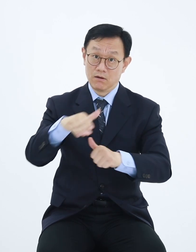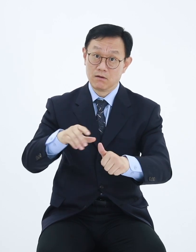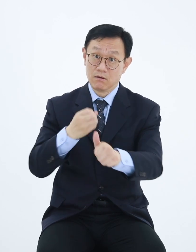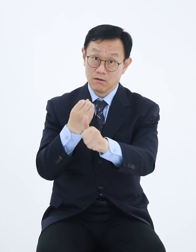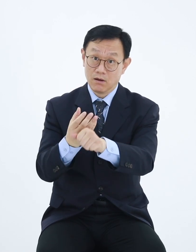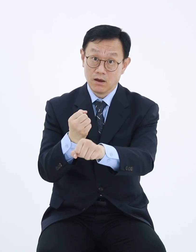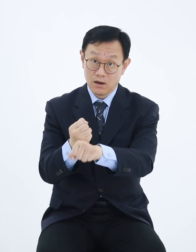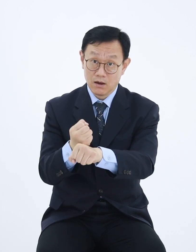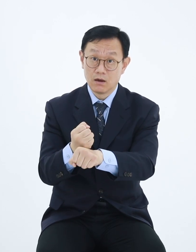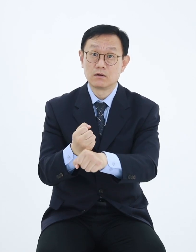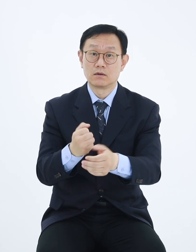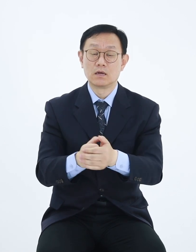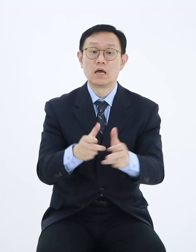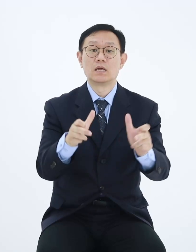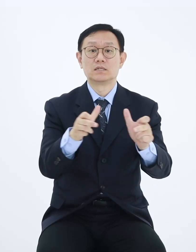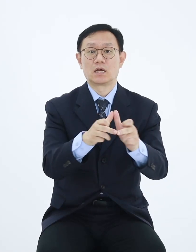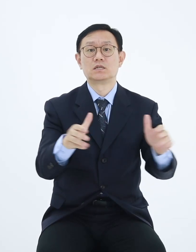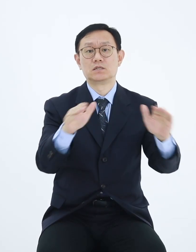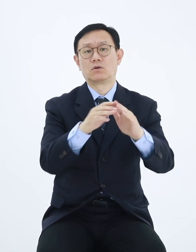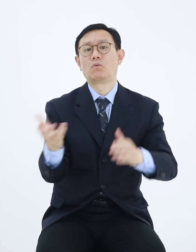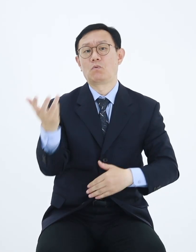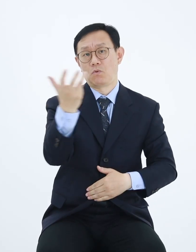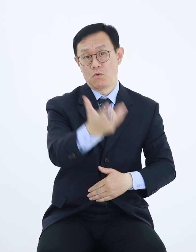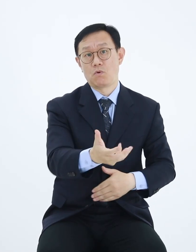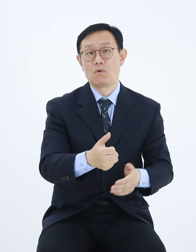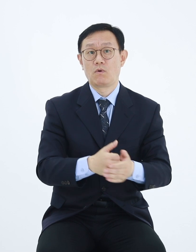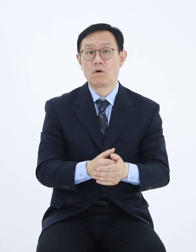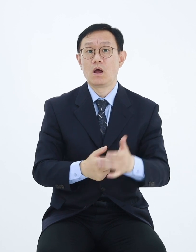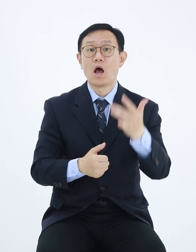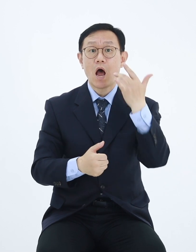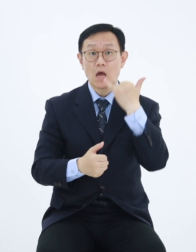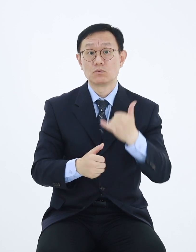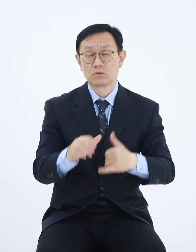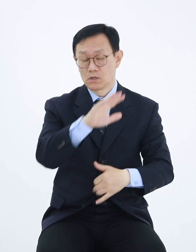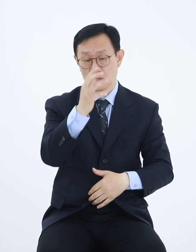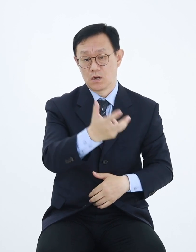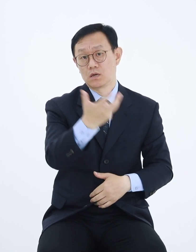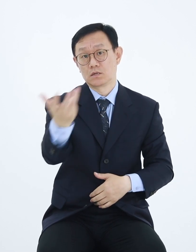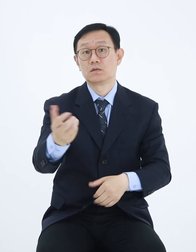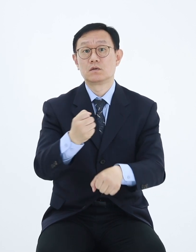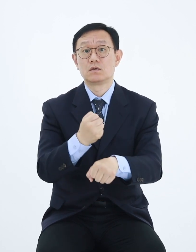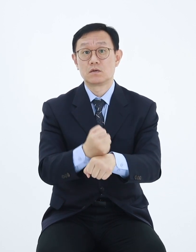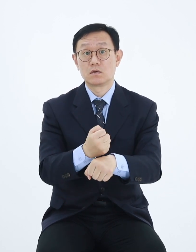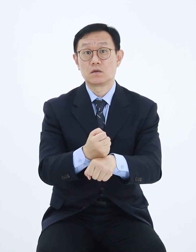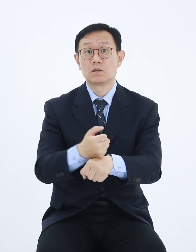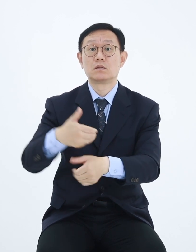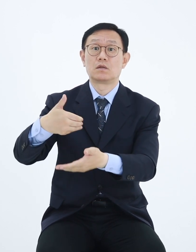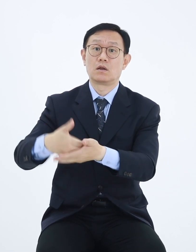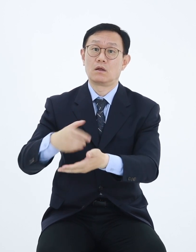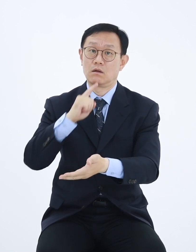b씨를 장애인 시설로 옮기거나 BC 가족이 이사를 하는 등의 방안을 고려해 볼 것을 권유했습니다